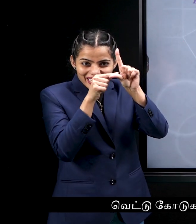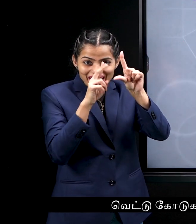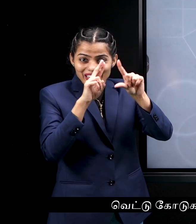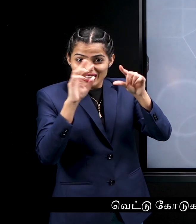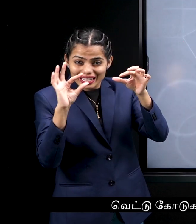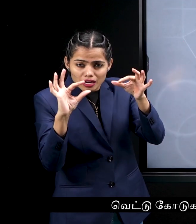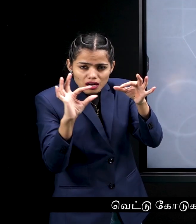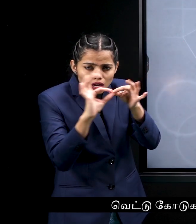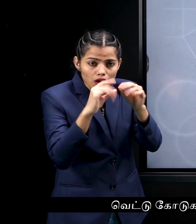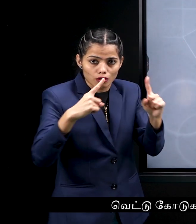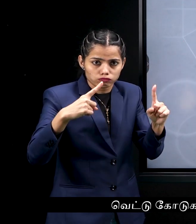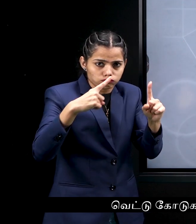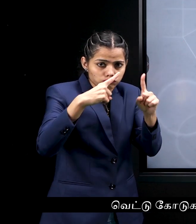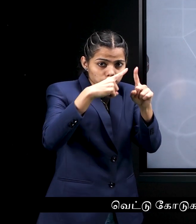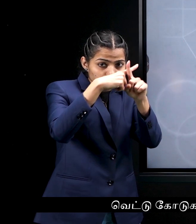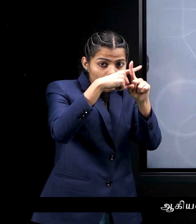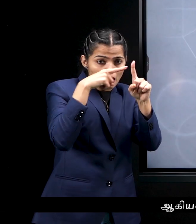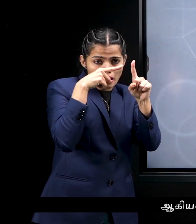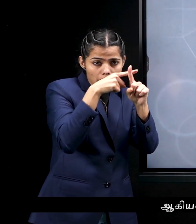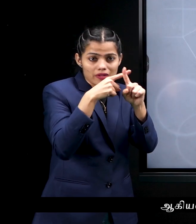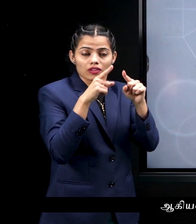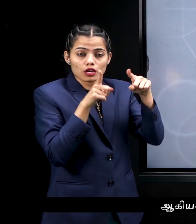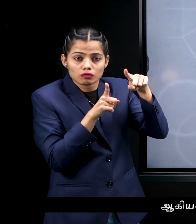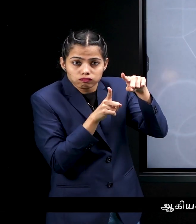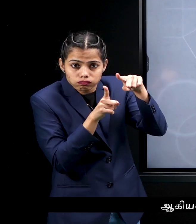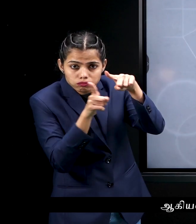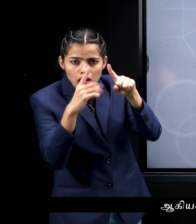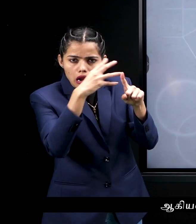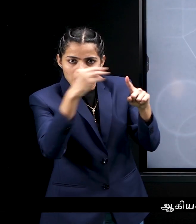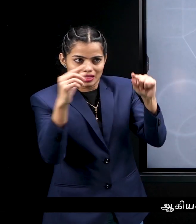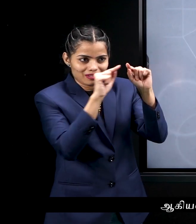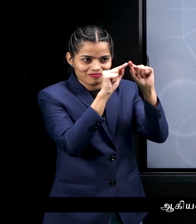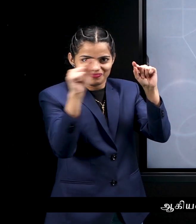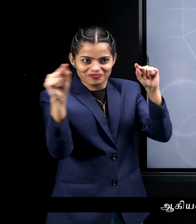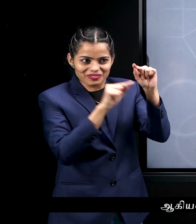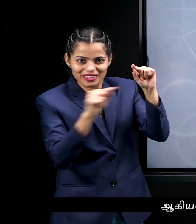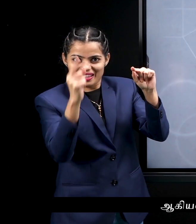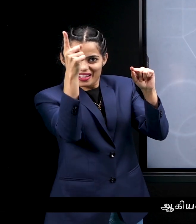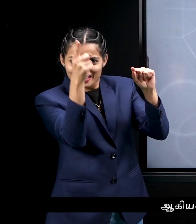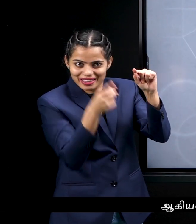வெட்டுக்கோடுகள், இணைக்கோடுகள் மற்றும் ஒரு குறுக்குவெட்டி ஆகியவற்றால் உருவாக்கப்பட்ட கோணங்கள்.